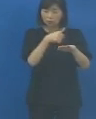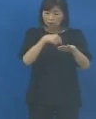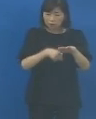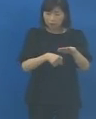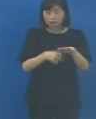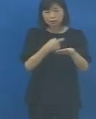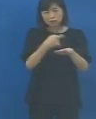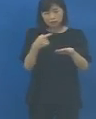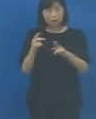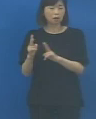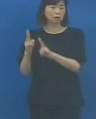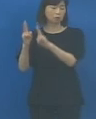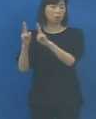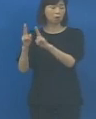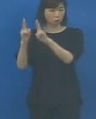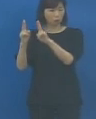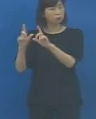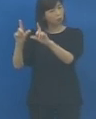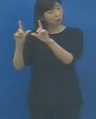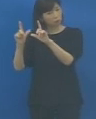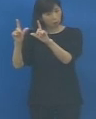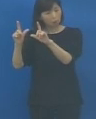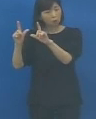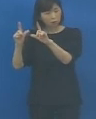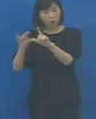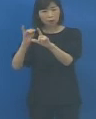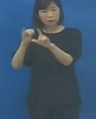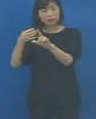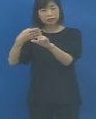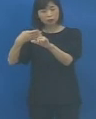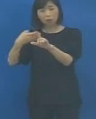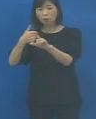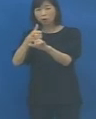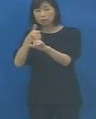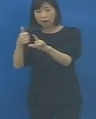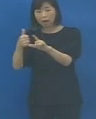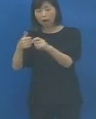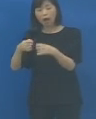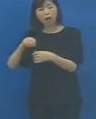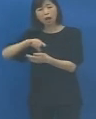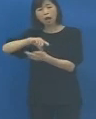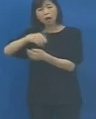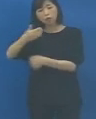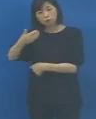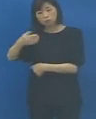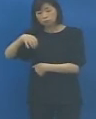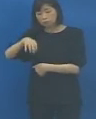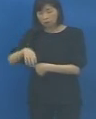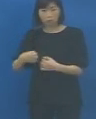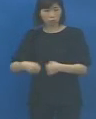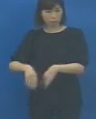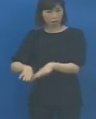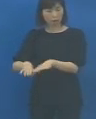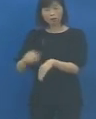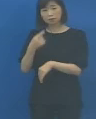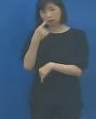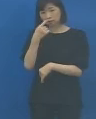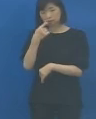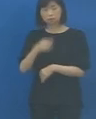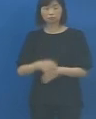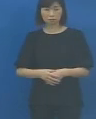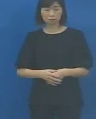ですね。東京の千代田区で生まれ育ってますので、そういう意味からしますと、両方を実